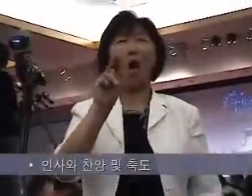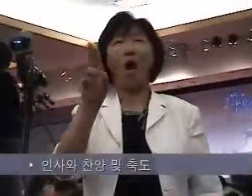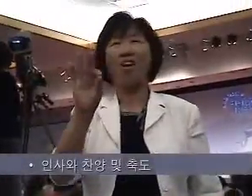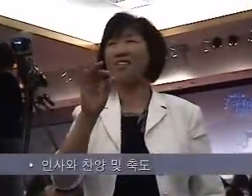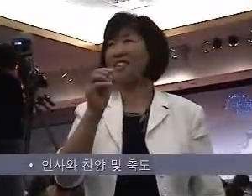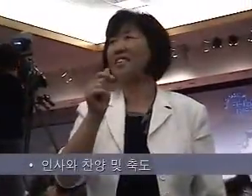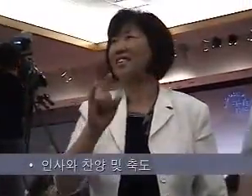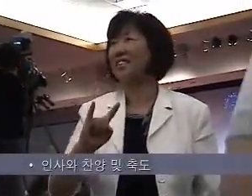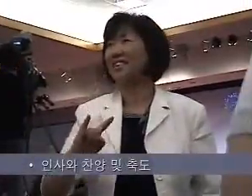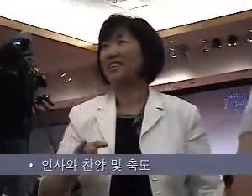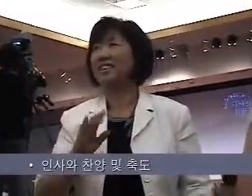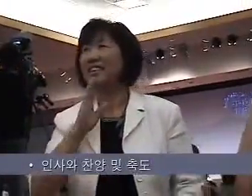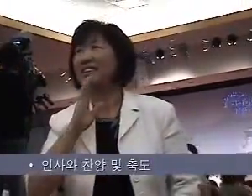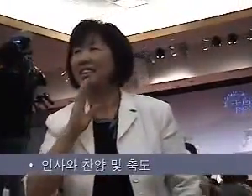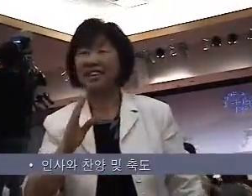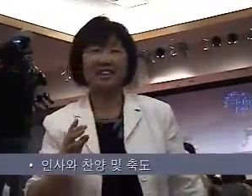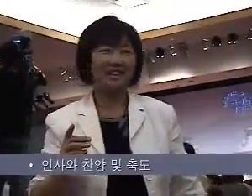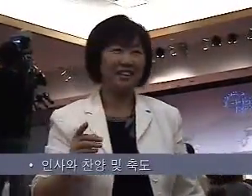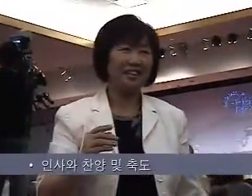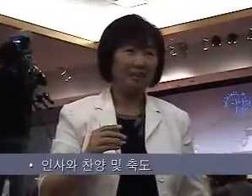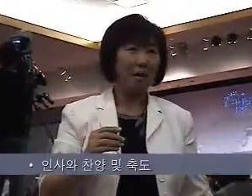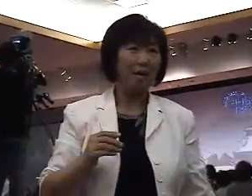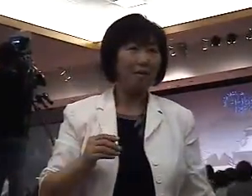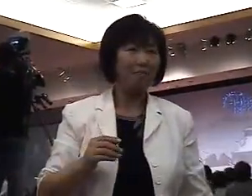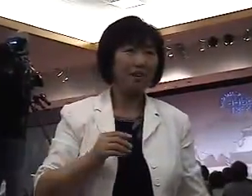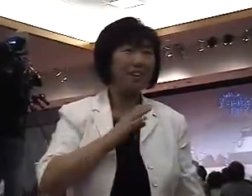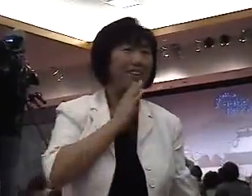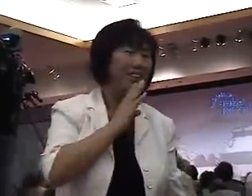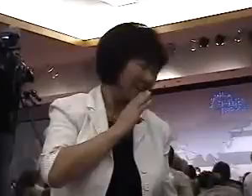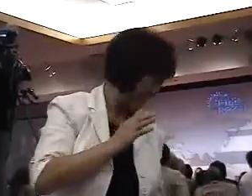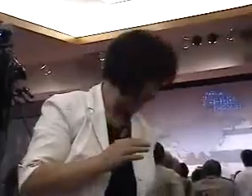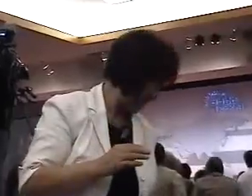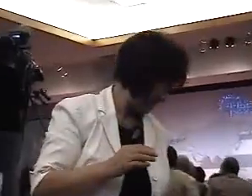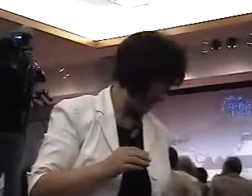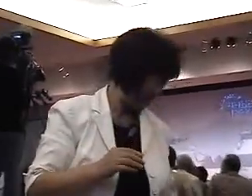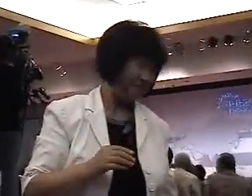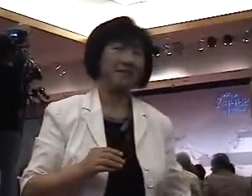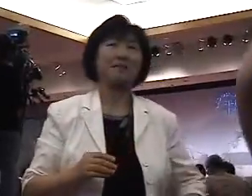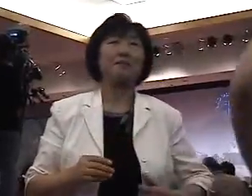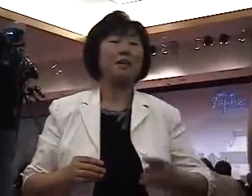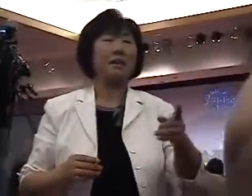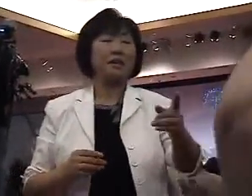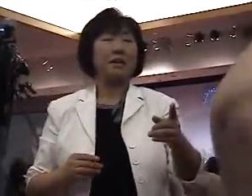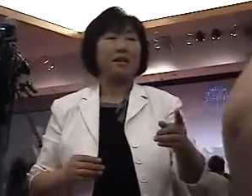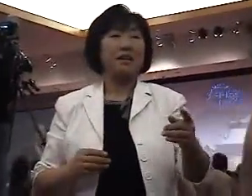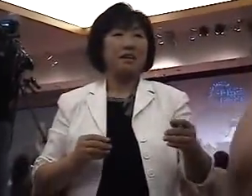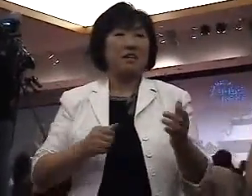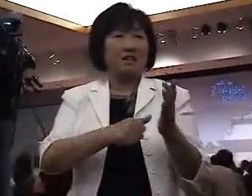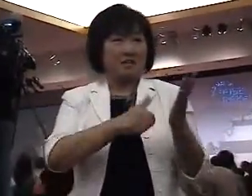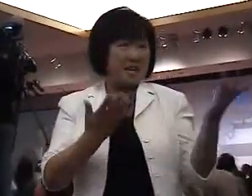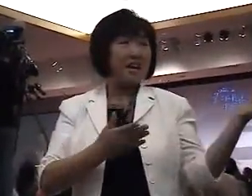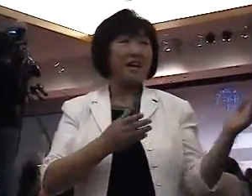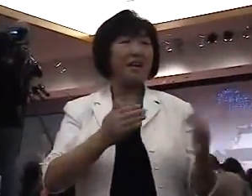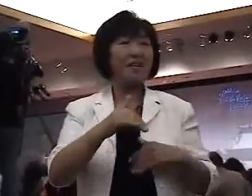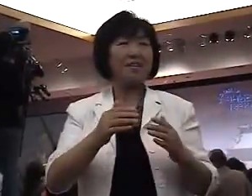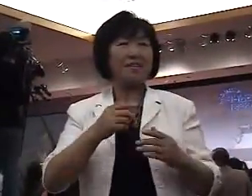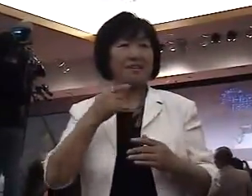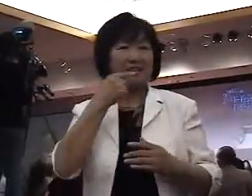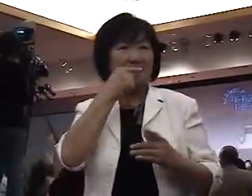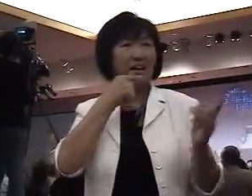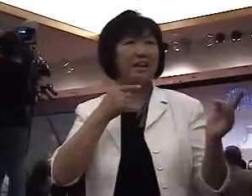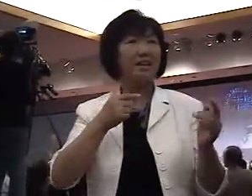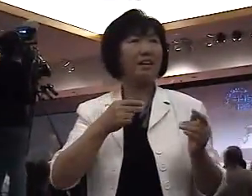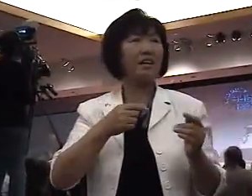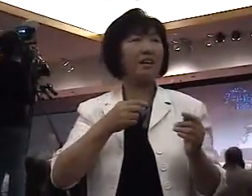하나님을 찬양하며 주의 말씀 의지하여 깊은 곳에 그물을 던지겠습니다. 우리 고백하겠는데요. 이 찬양과 함께